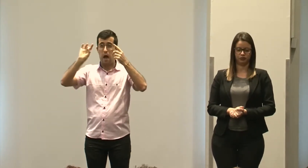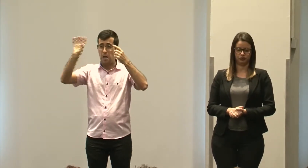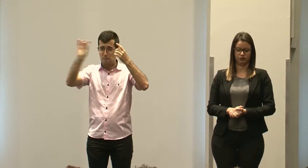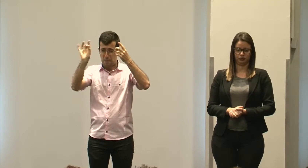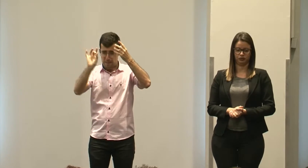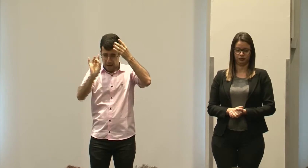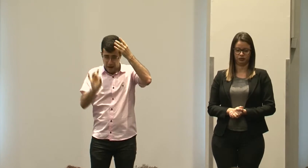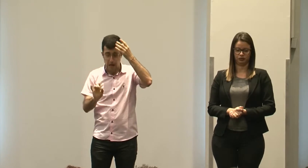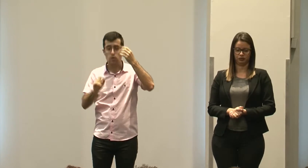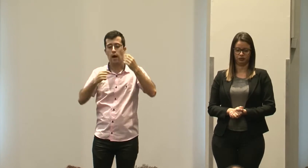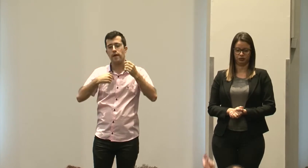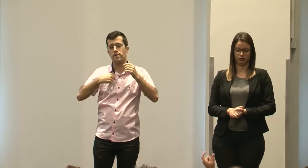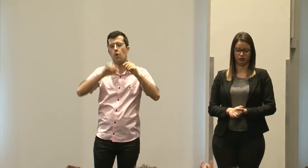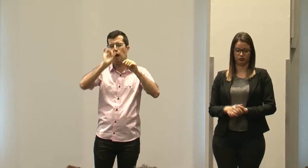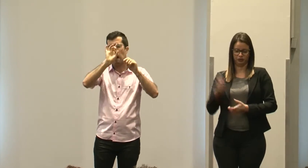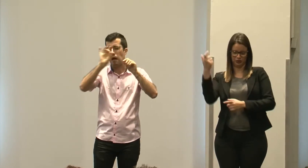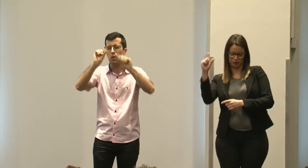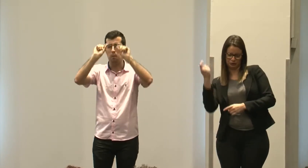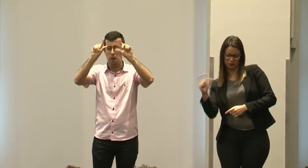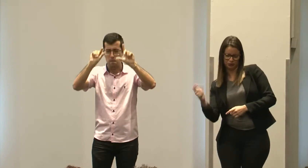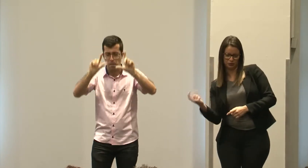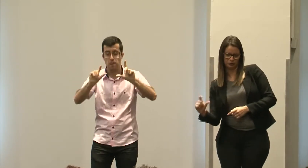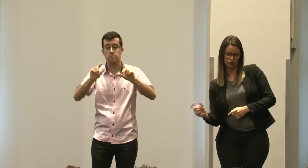A partir dessa seleção,